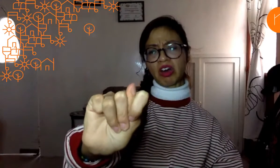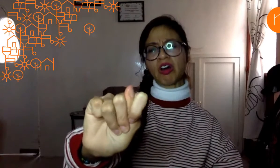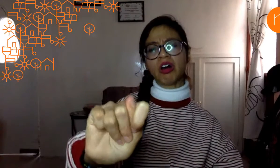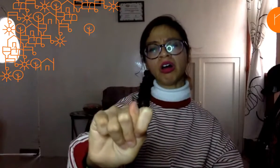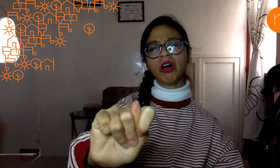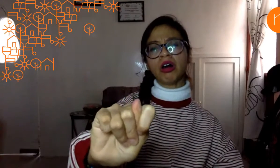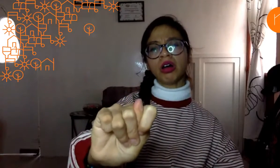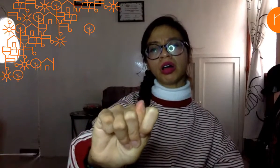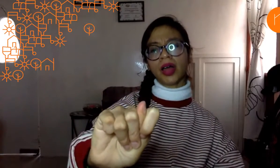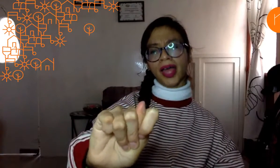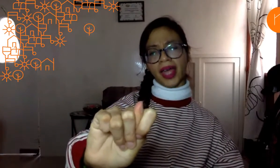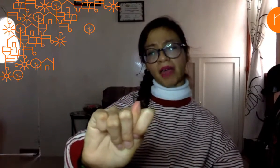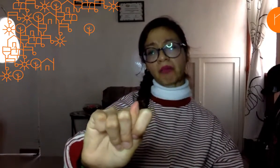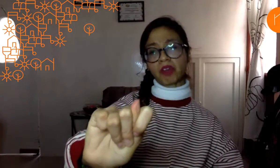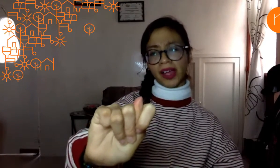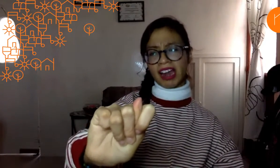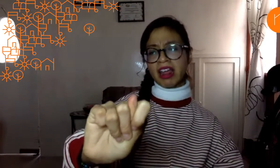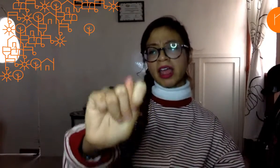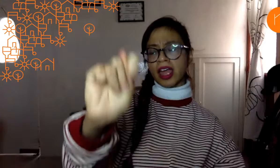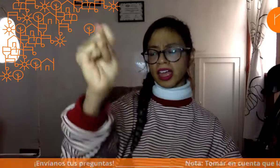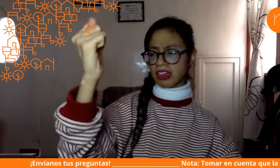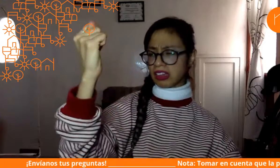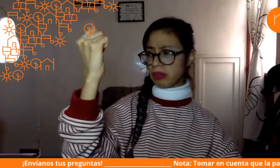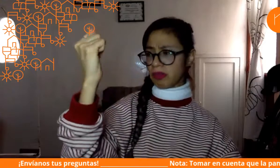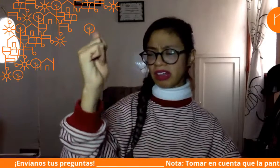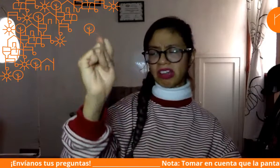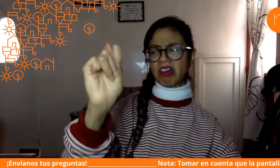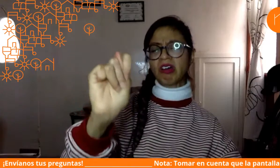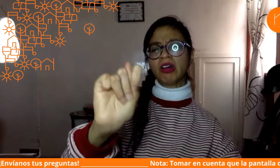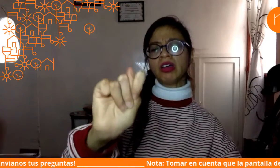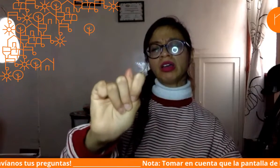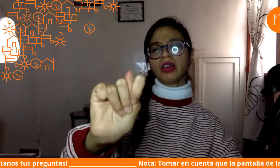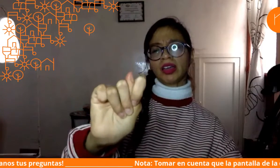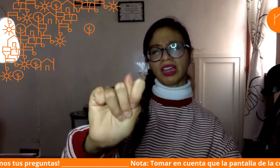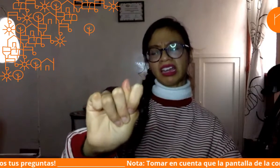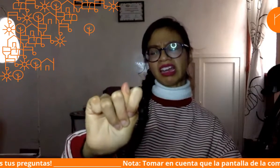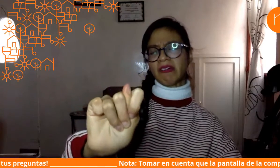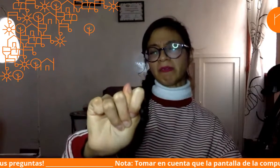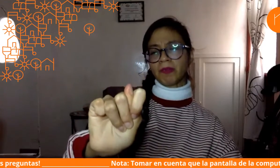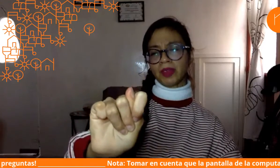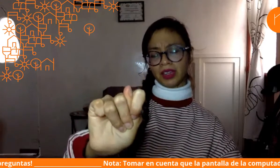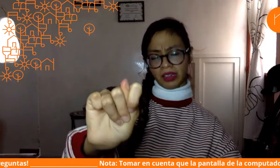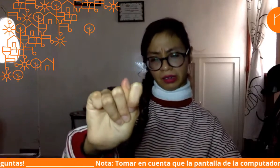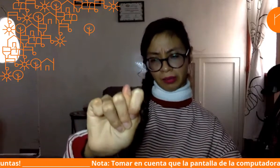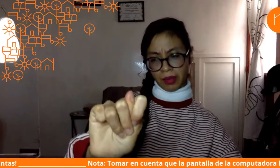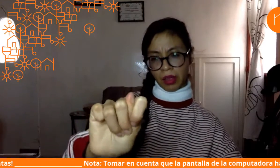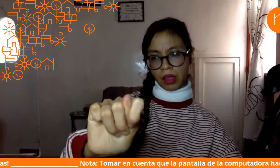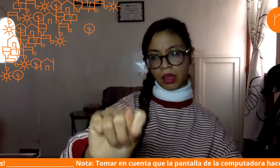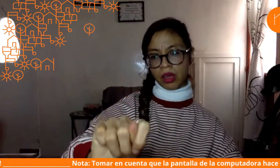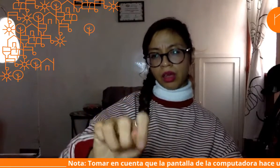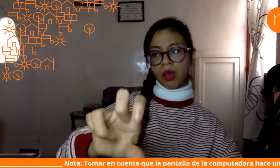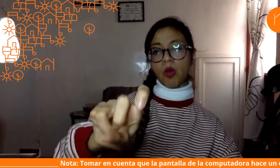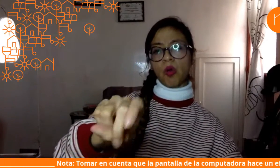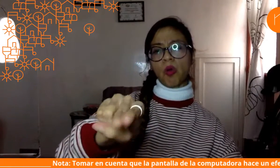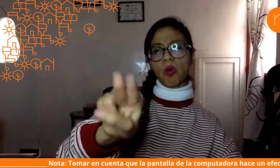dedito pulgar entre medio y índice.